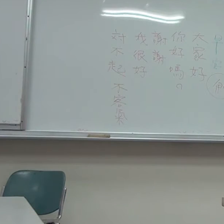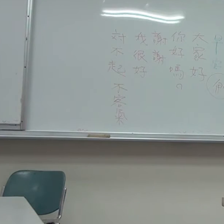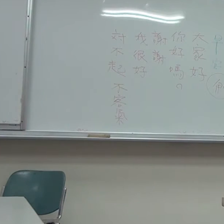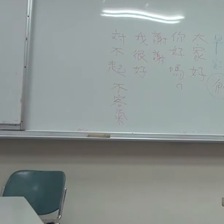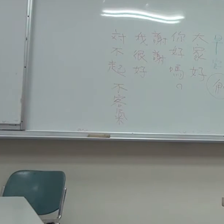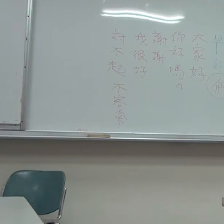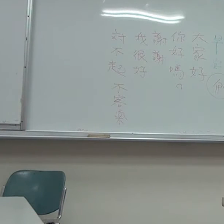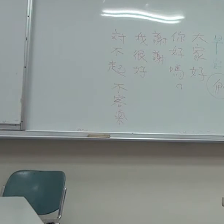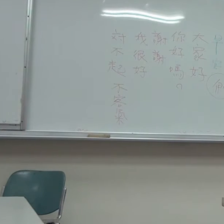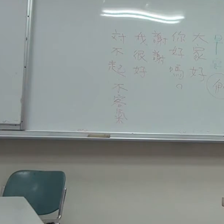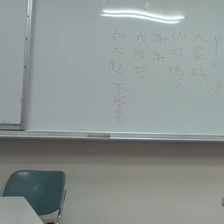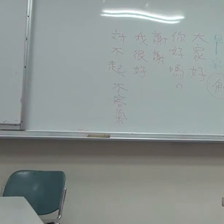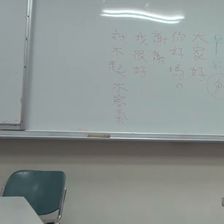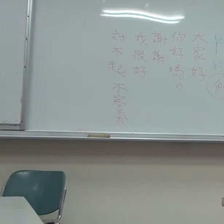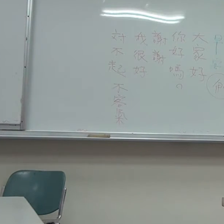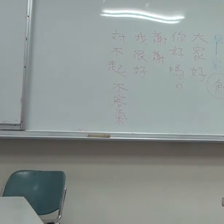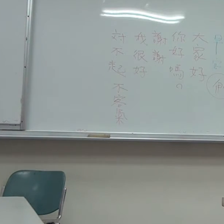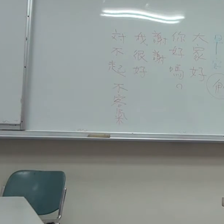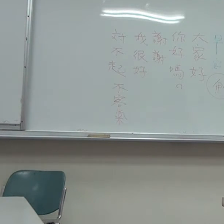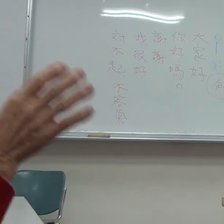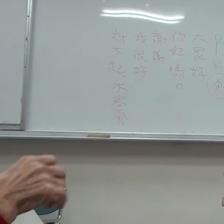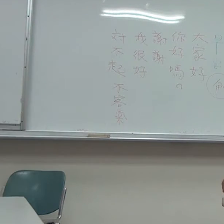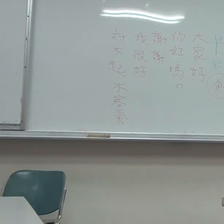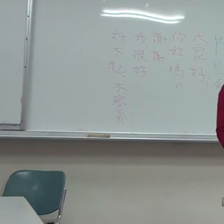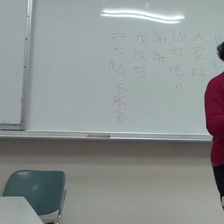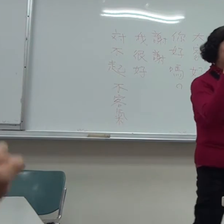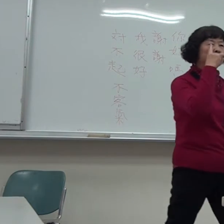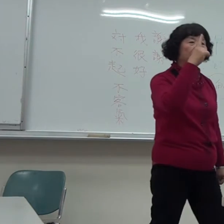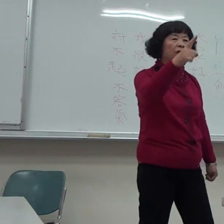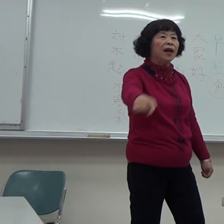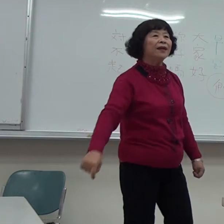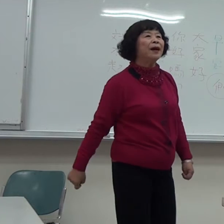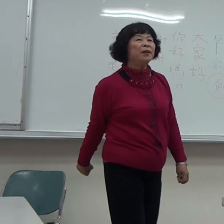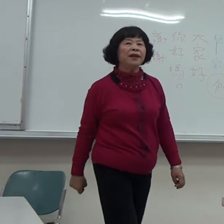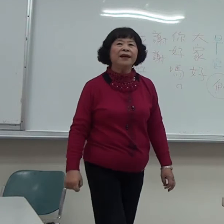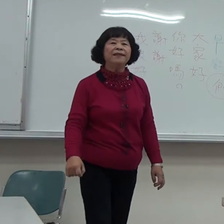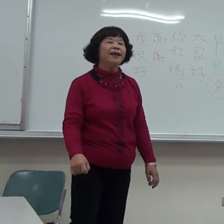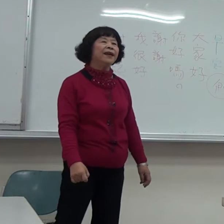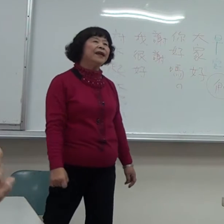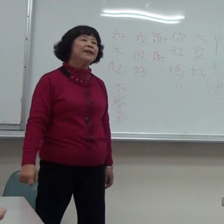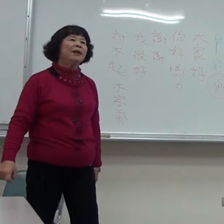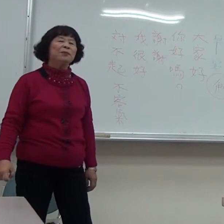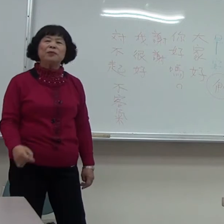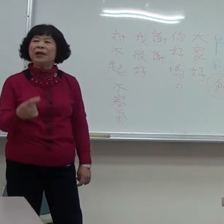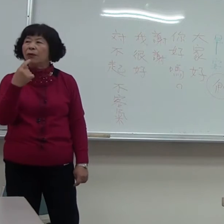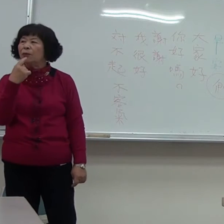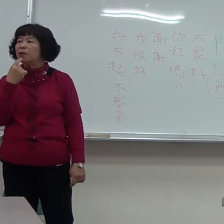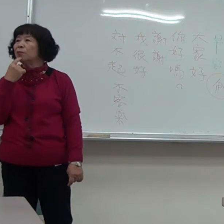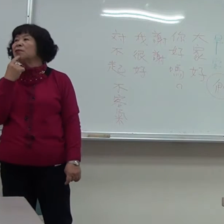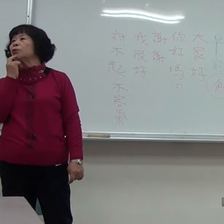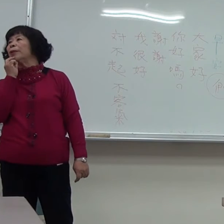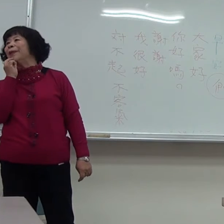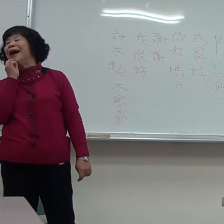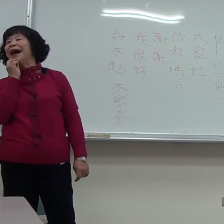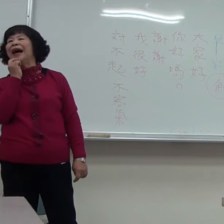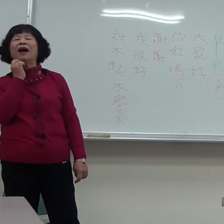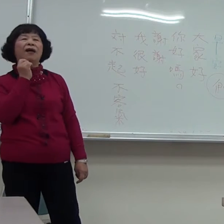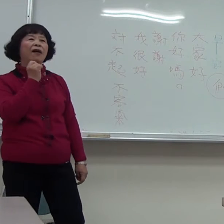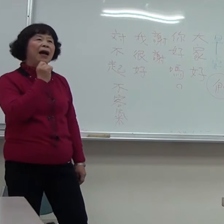因为有时候听障朋友，他们的音量把球搞起来，他们也很累，他们不像我们，我们是嘴巴，哈、哦，